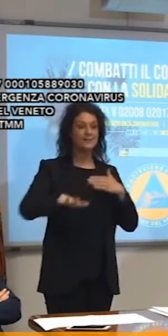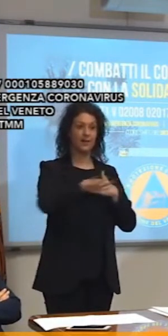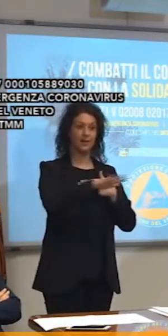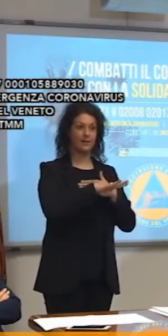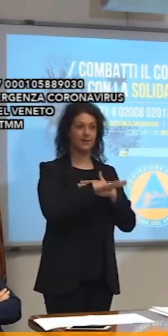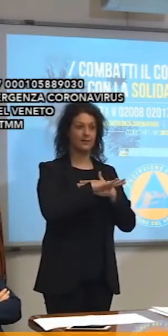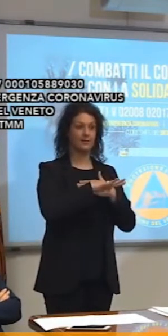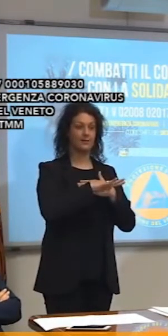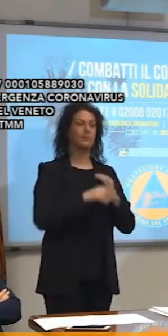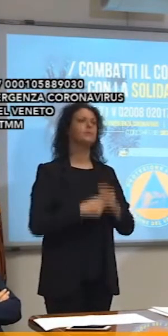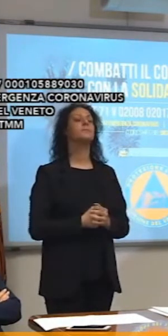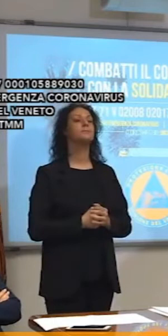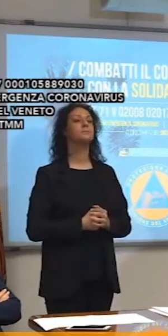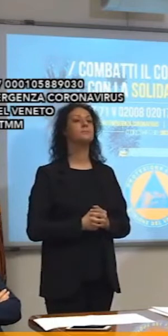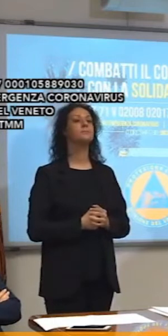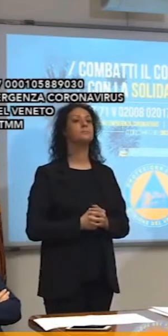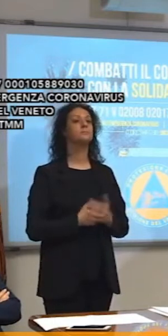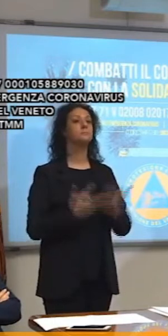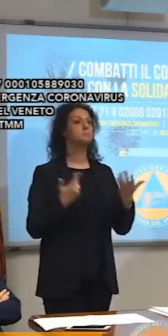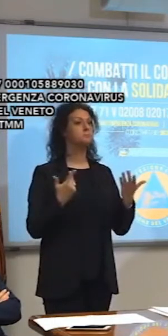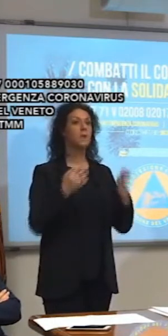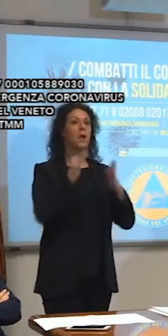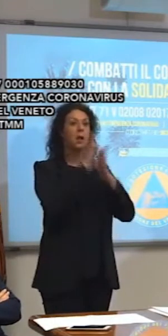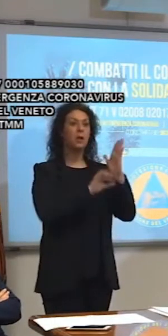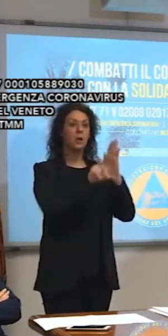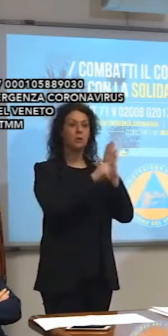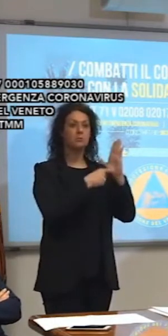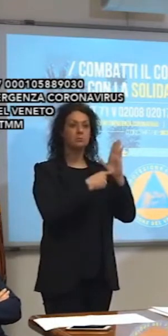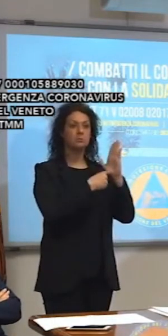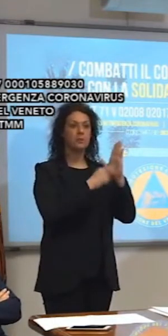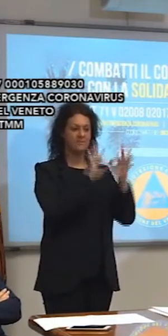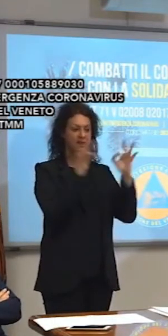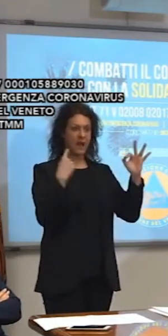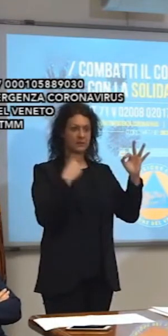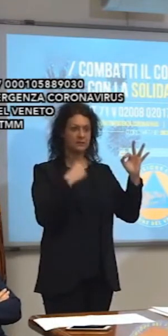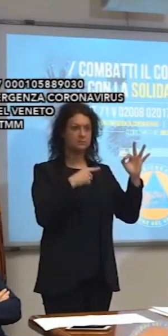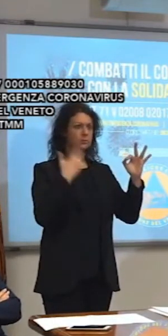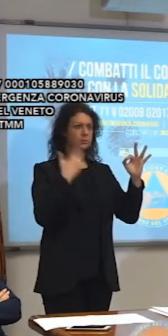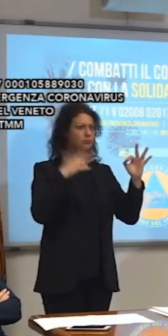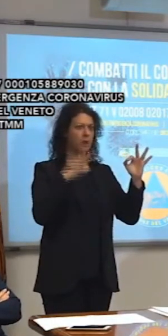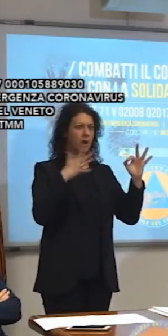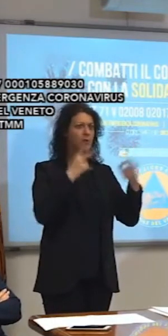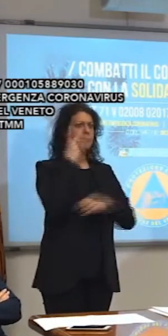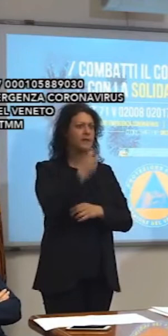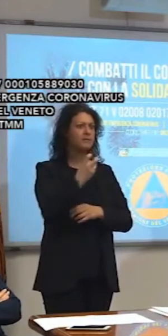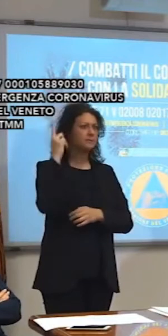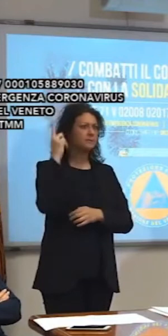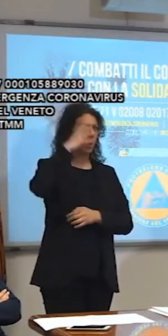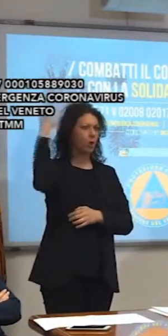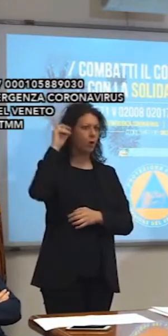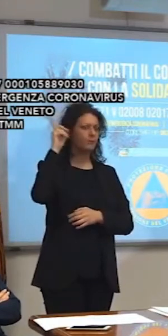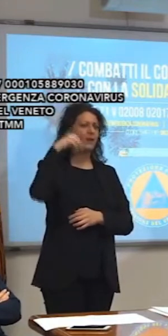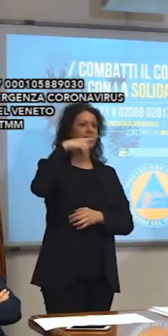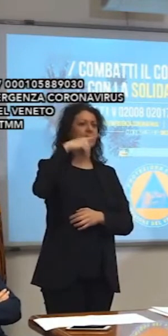ricordarvi che questa ordinanza ha ripreso pari pari la frase prevista dal DPCM, dal decreto del Presidente del Consiglio